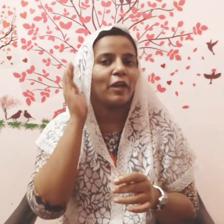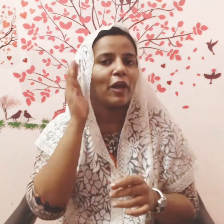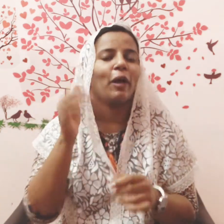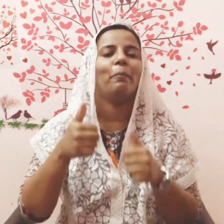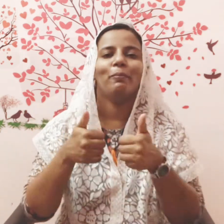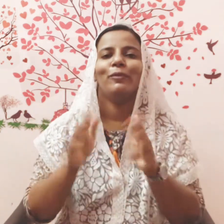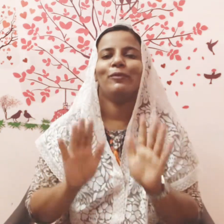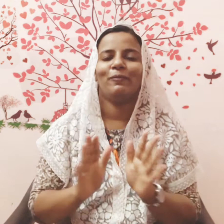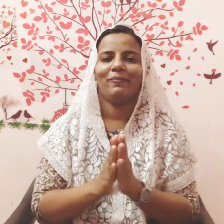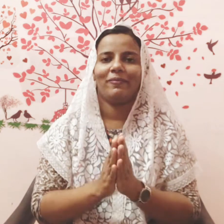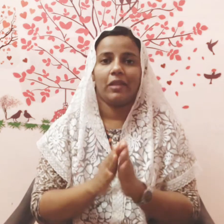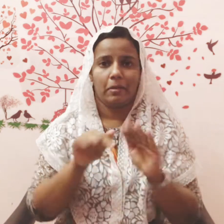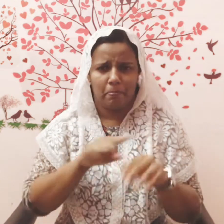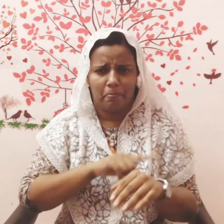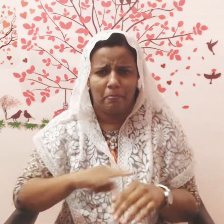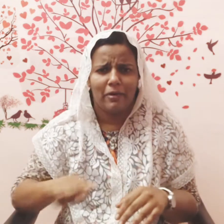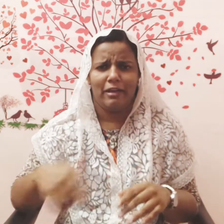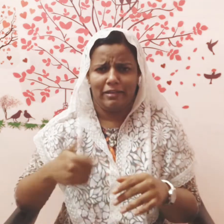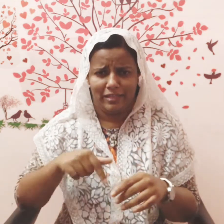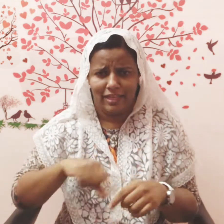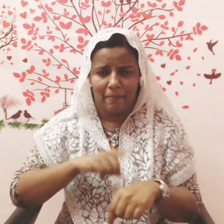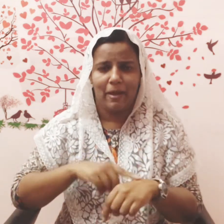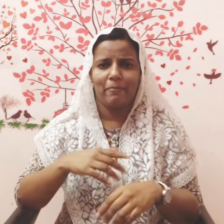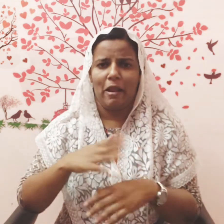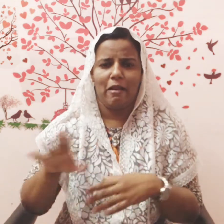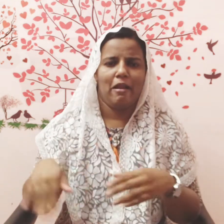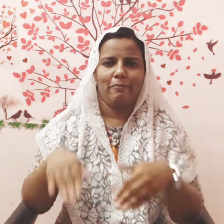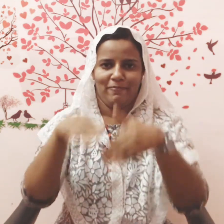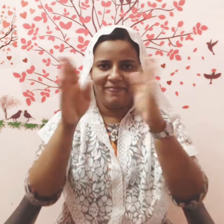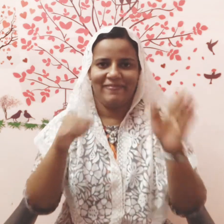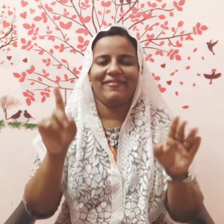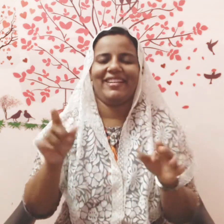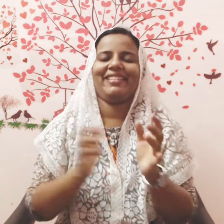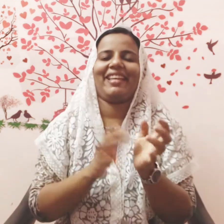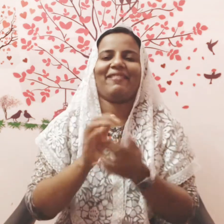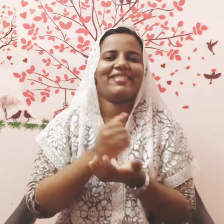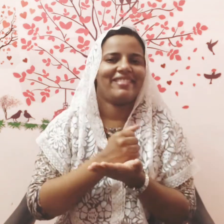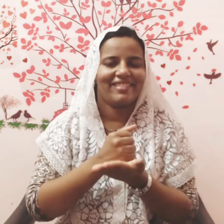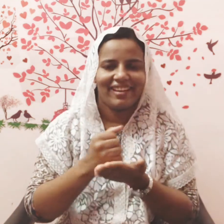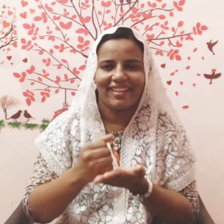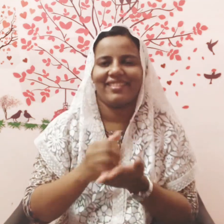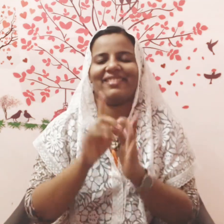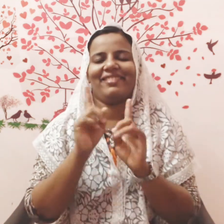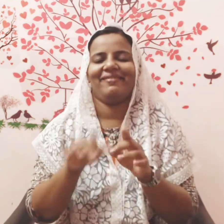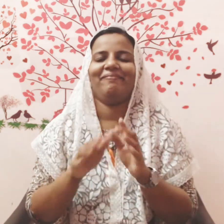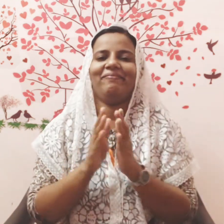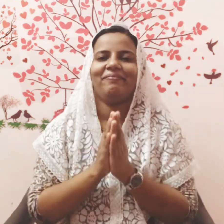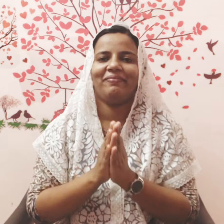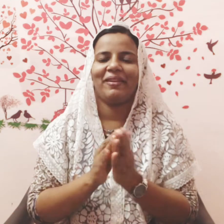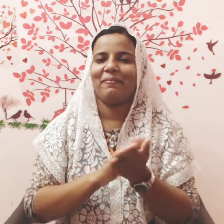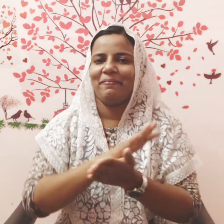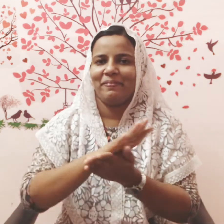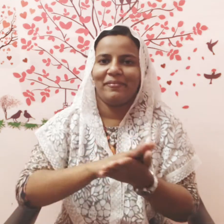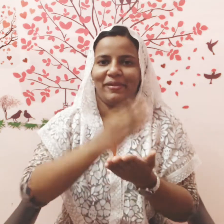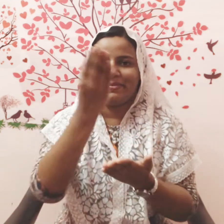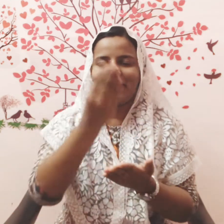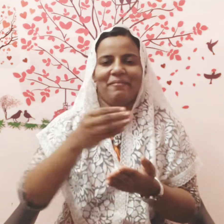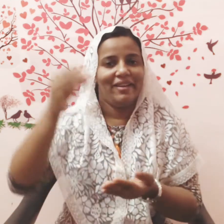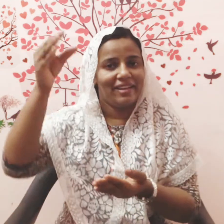ശബ്ദം കേൾക്കുവാൻ കഴിയുന്നത്. അതുകൊണ്ട് ഇപ്പോഴേ അതിനുവേണ്ടി നിങ്ങൾ തയ്യാറെടുക്കുക. കർത്താവ് നിങ്ങളെ അതിനുവേണ്ടി ഒരുക്കട്ടെ, കർത്താവ് നിങ്ങളെ അതിനുവേണ്ടി സഹായിക്കട്ടെ. പരിശുദ്ധാത്മാവിൻ്റെ